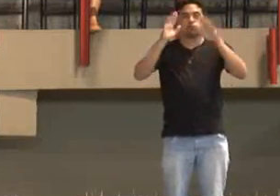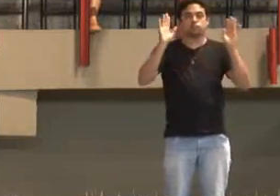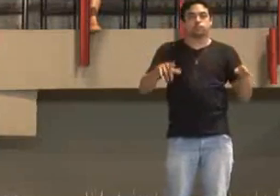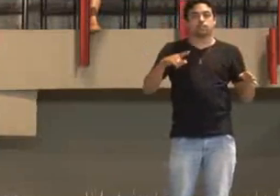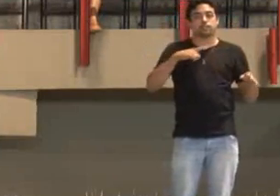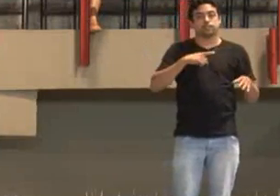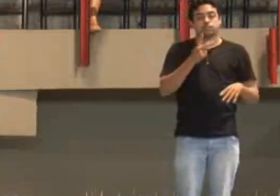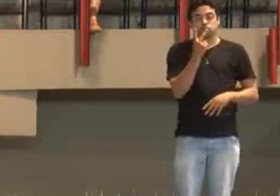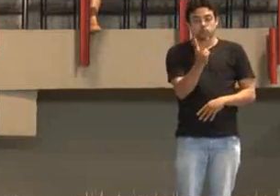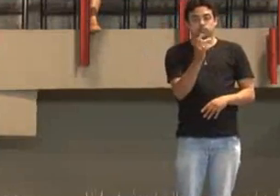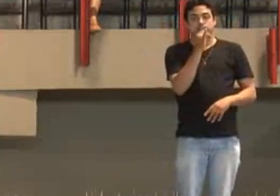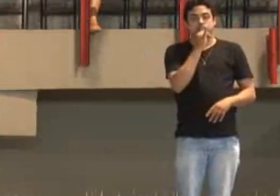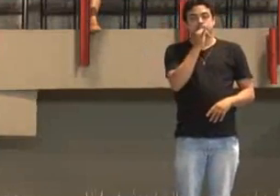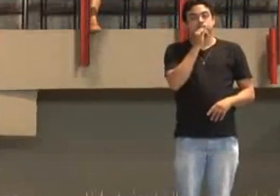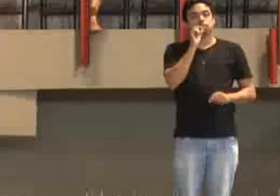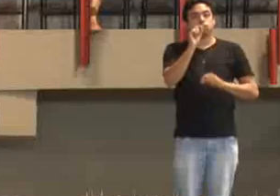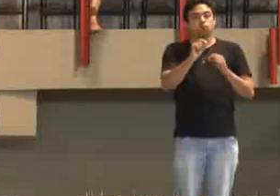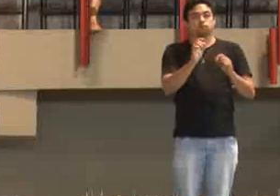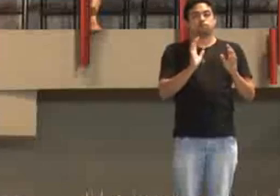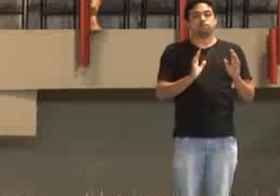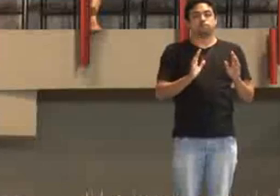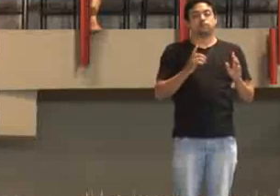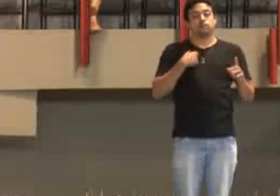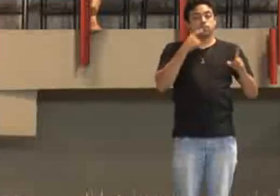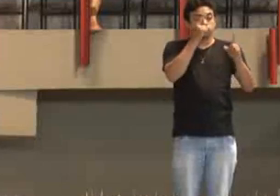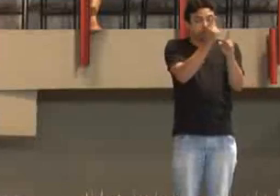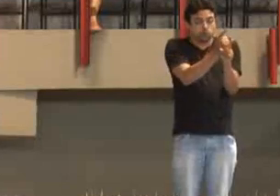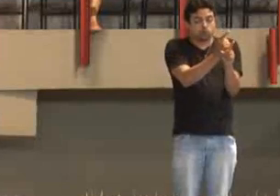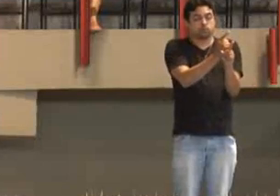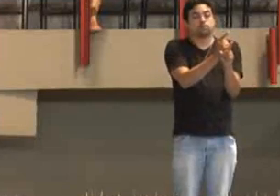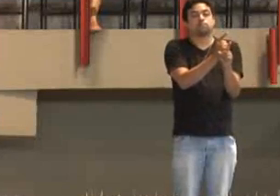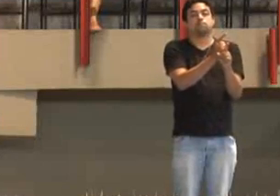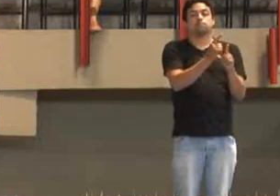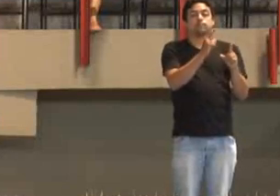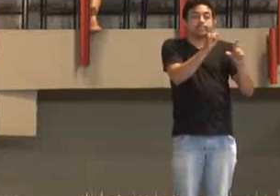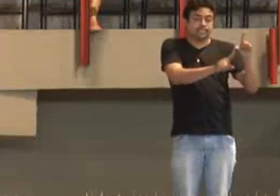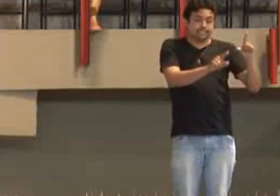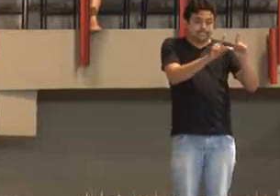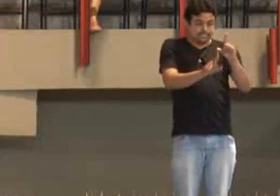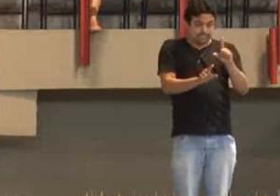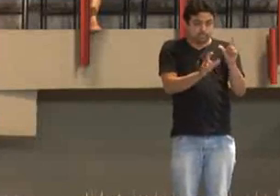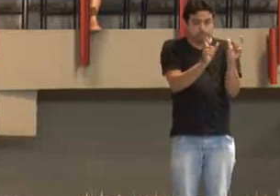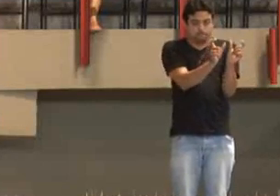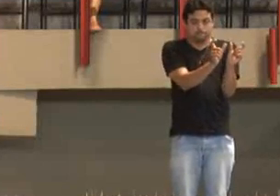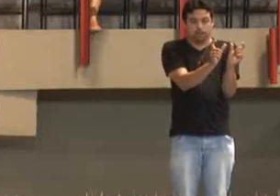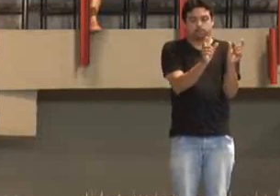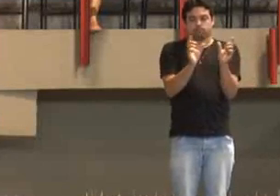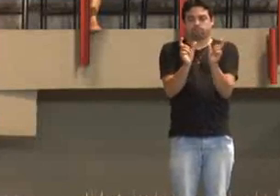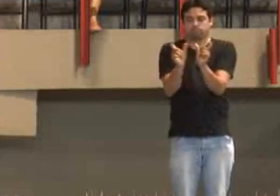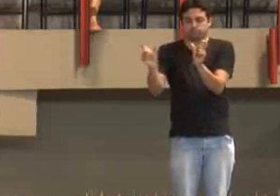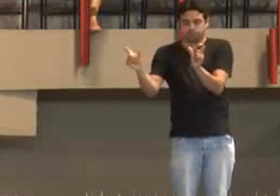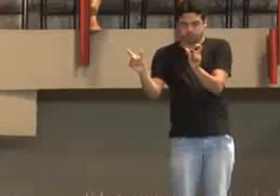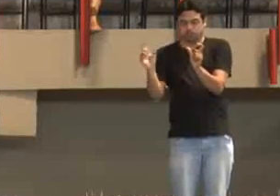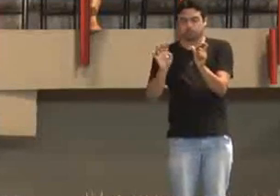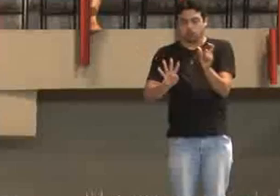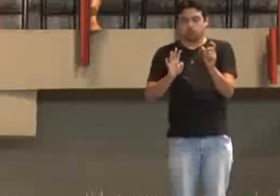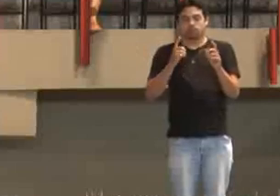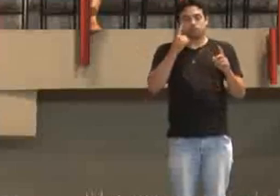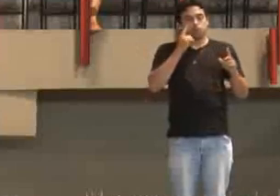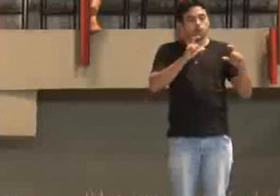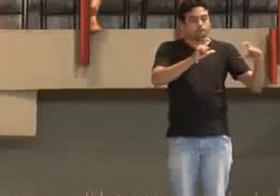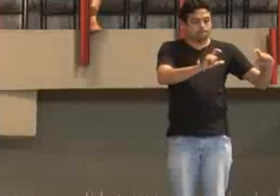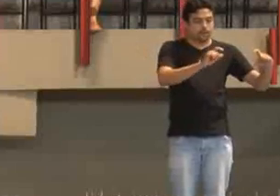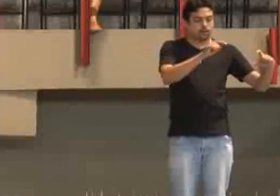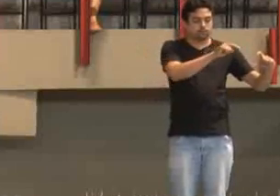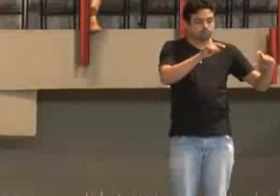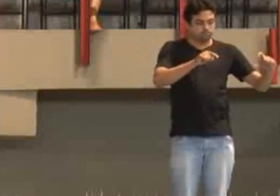2 etapas. Que etapas são essas? A gente identificar quais são os passos que eu preciso para montar essa placa, e